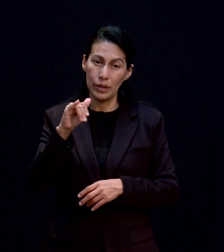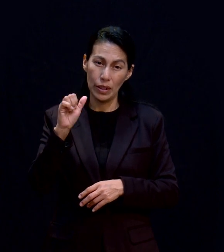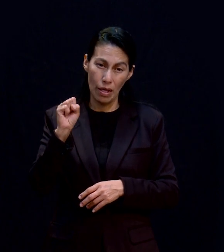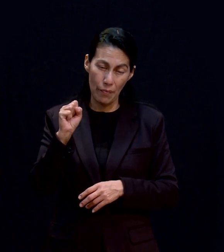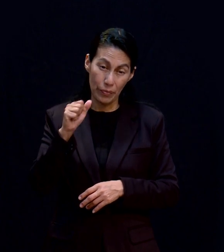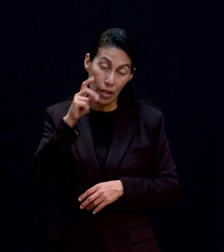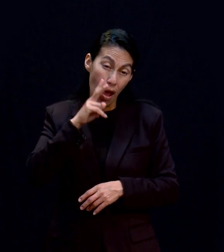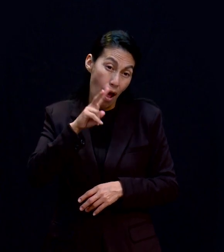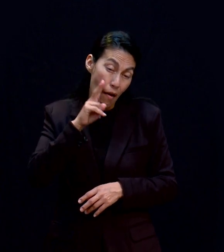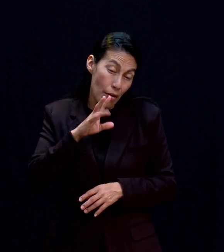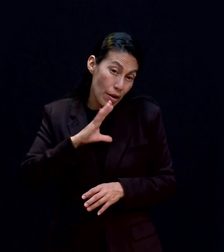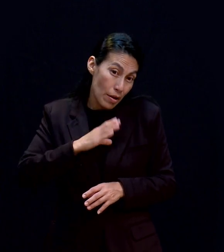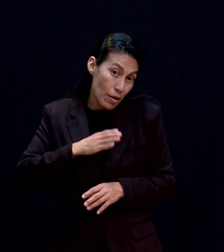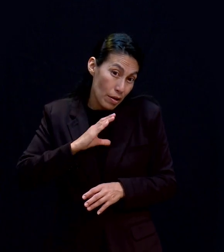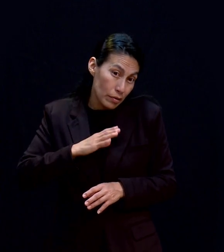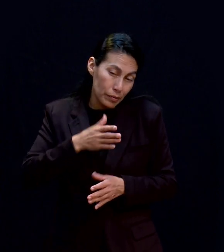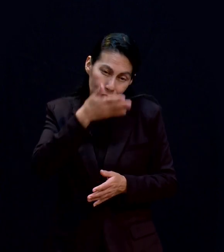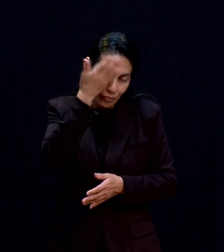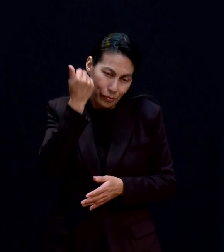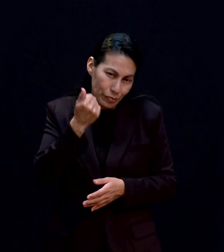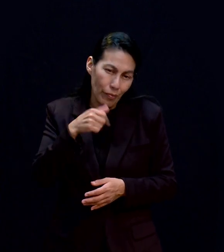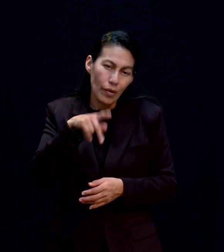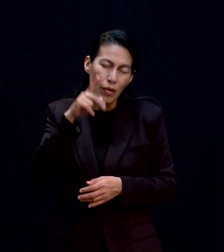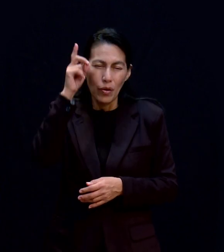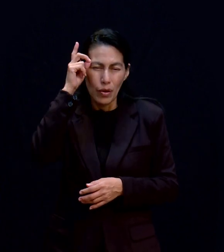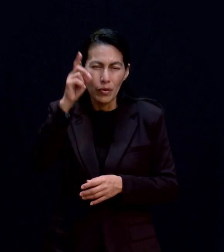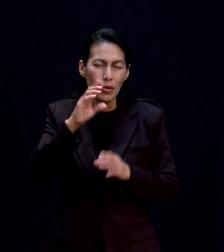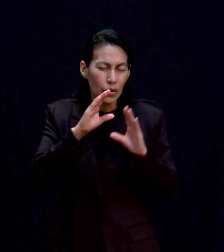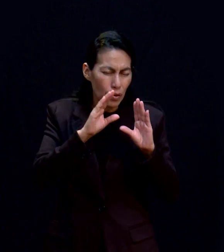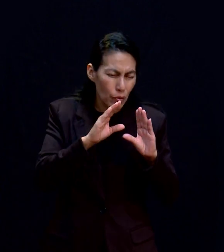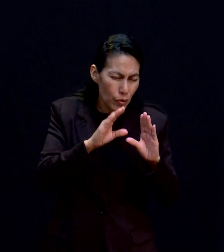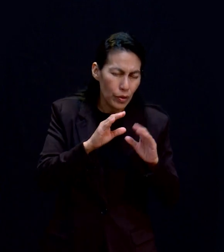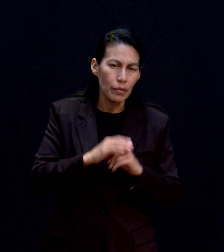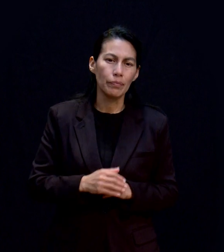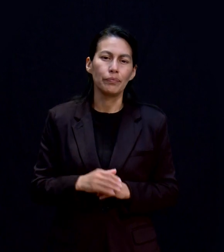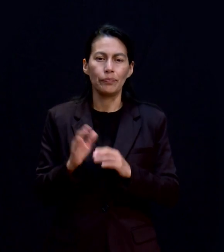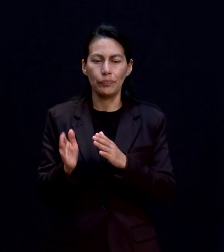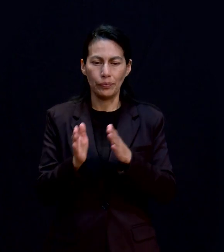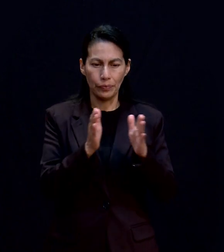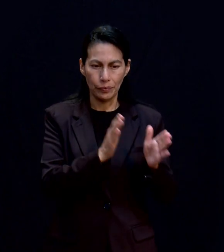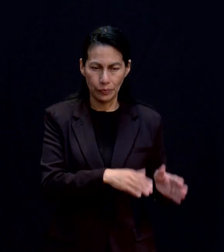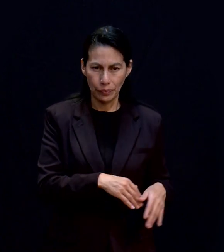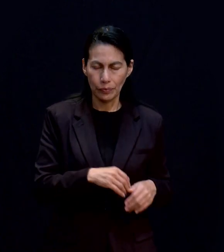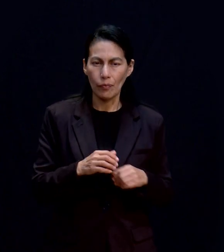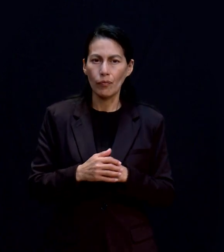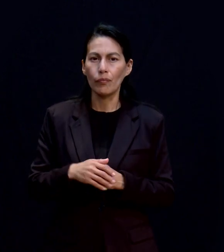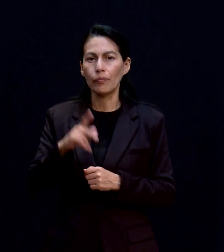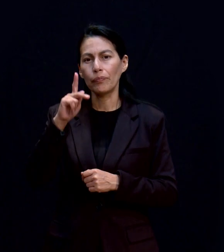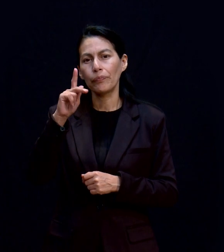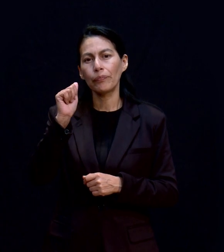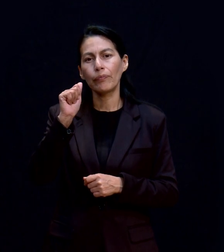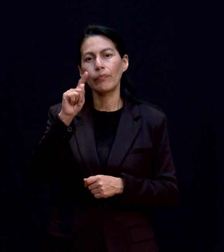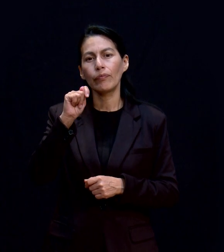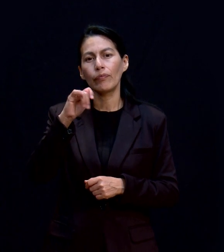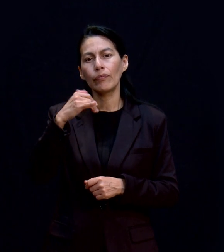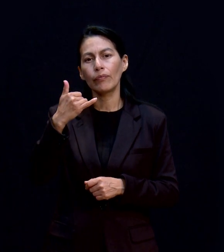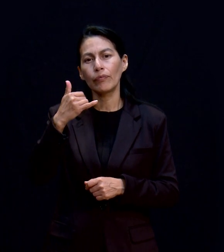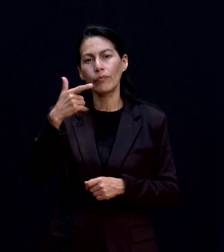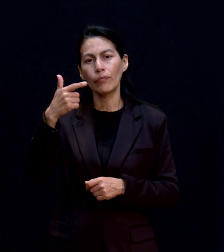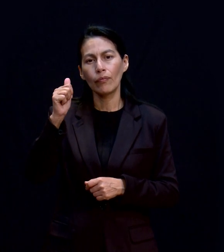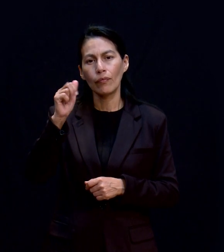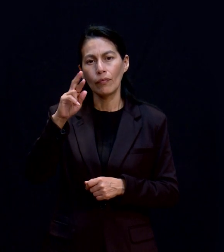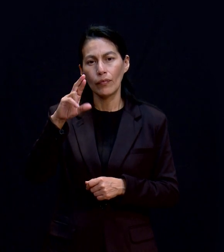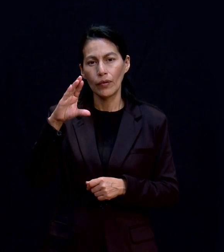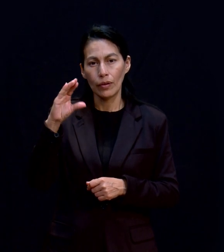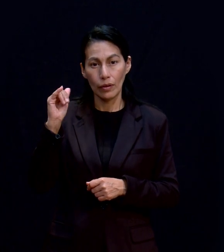sea cual sea el resultado que dios cuide de ella me vamos a unir no sabe para ti garcía pilo oración por mi